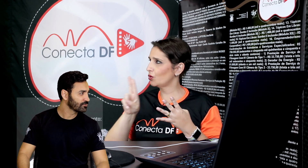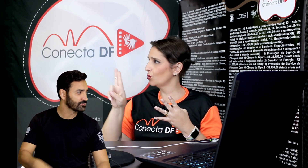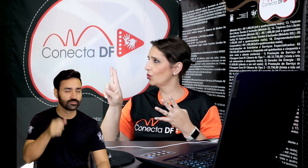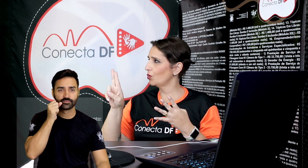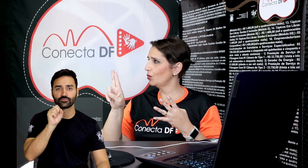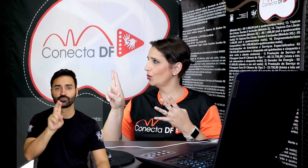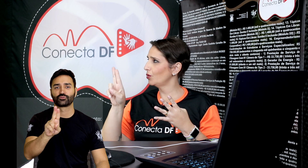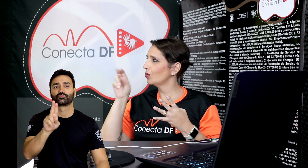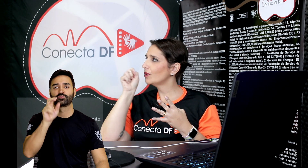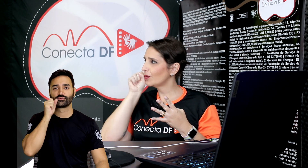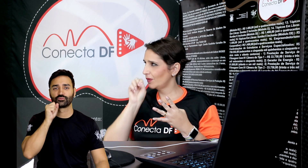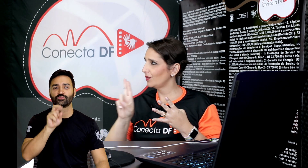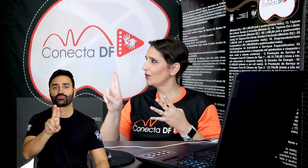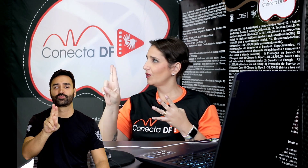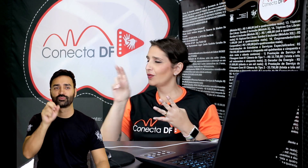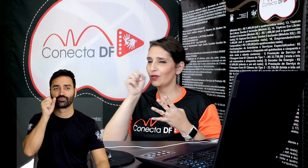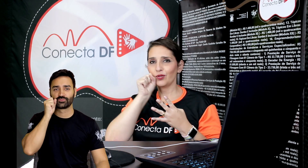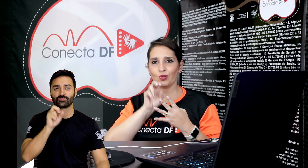Suco.